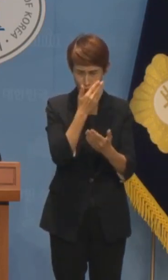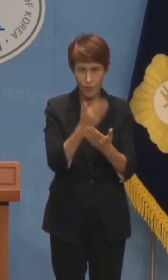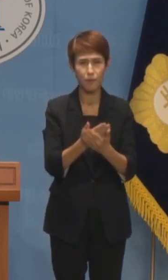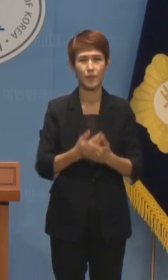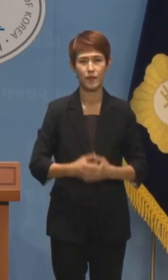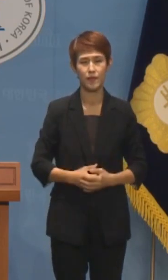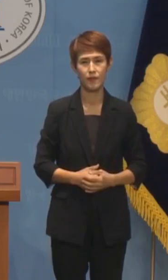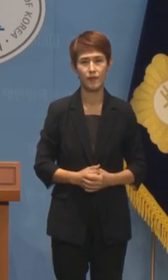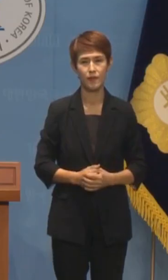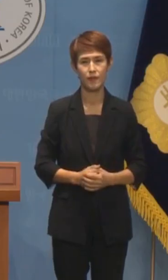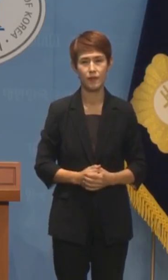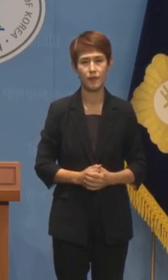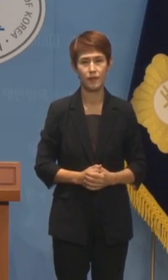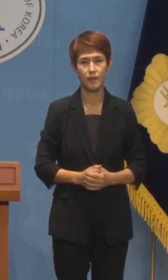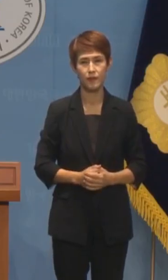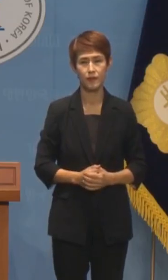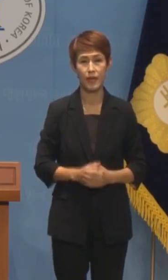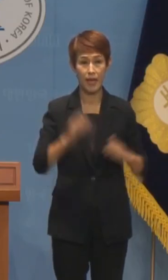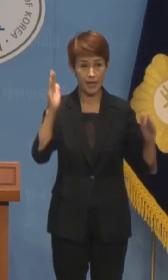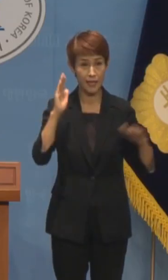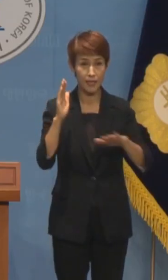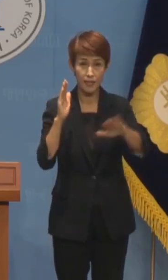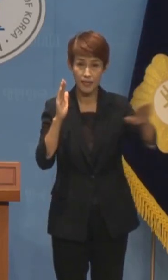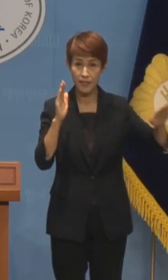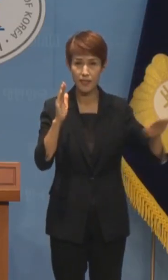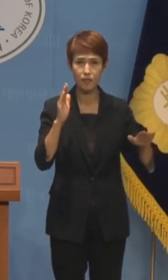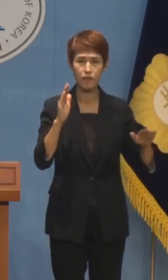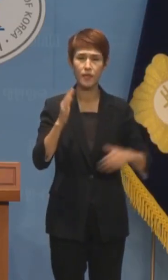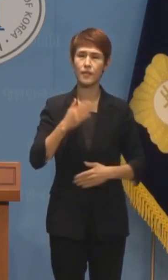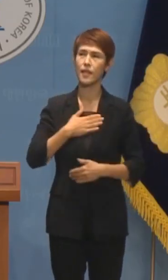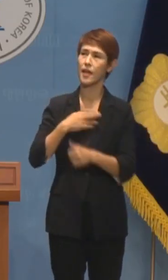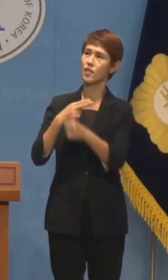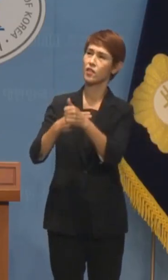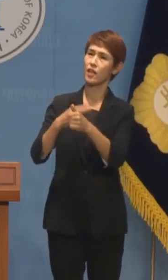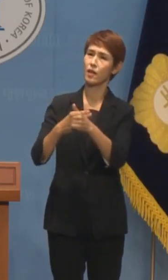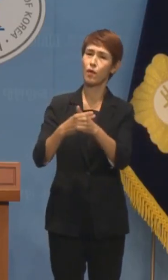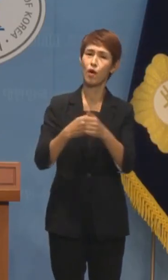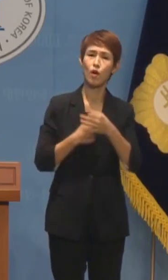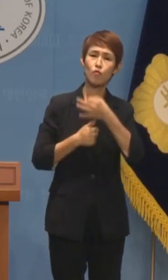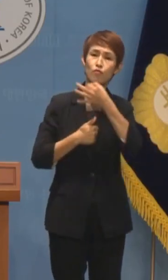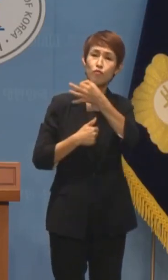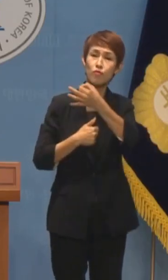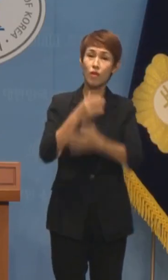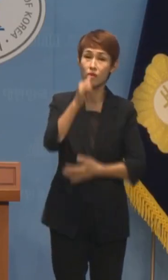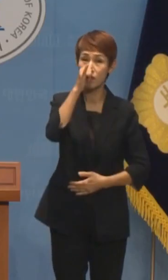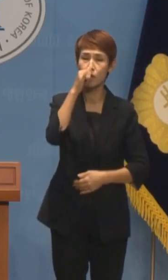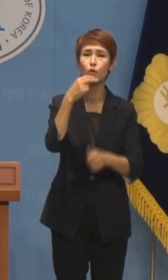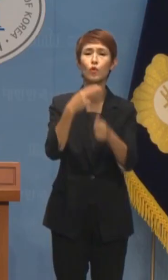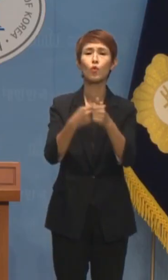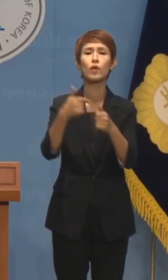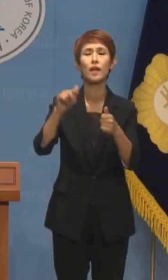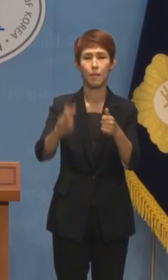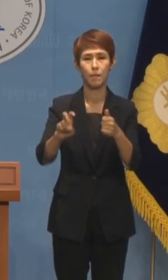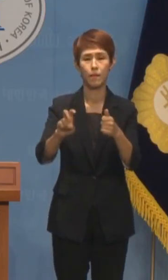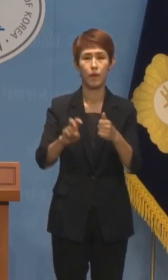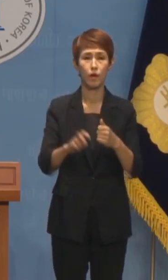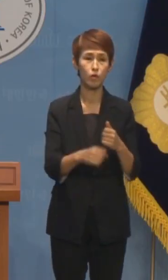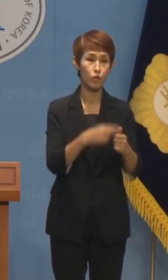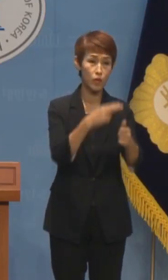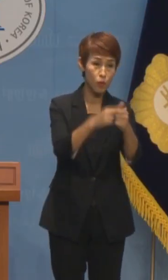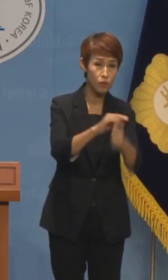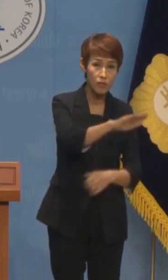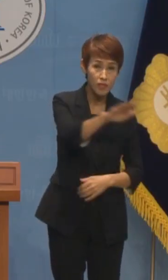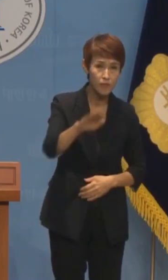부족합니다. 우리 학생들이 나의 선생님이라고 부를 교육감, 우리 교직원이